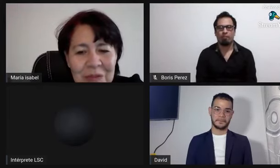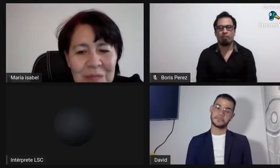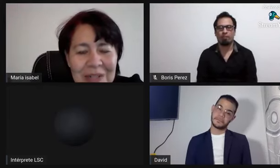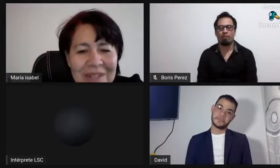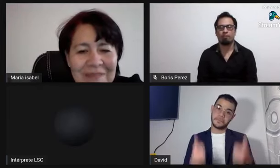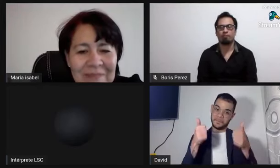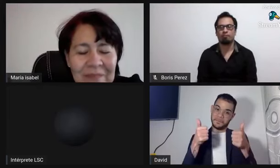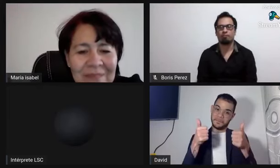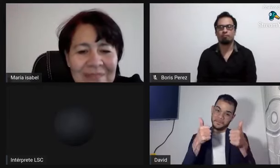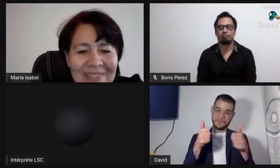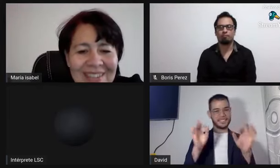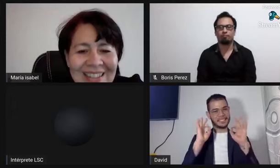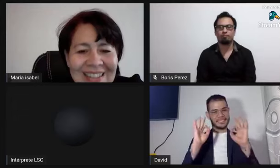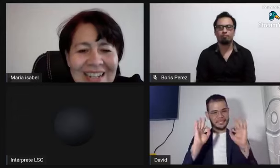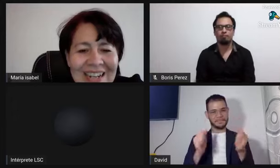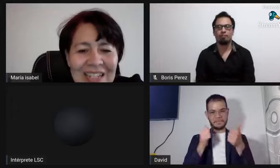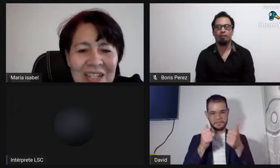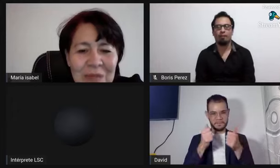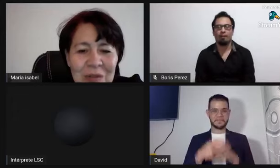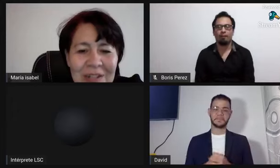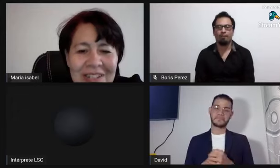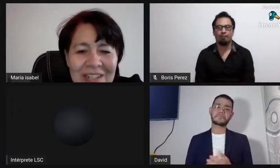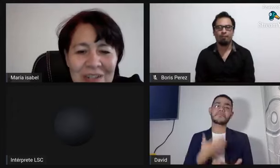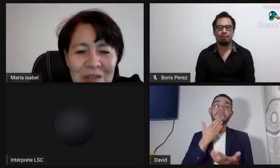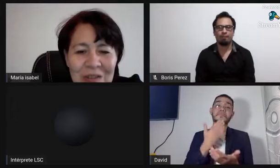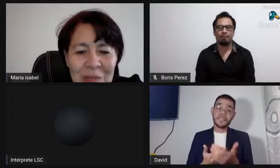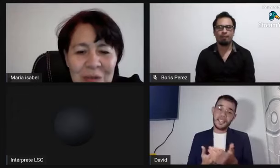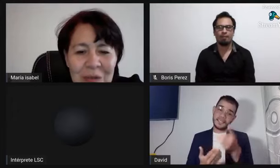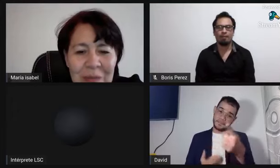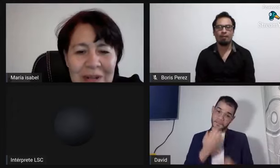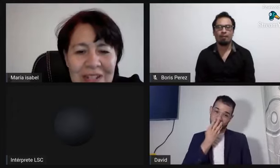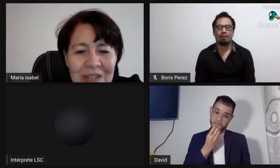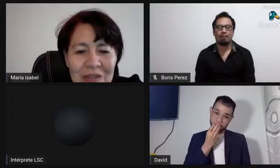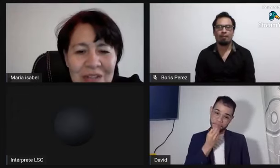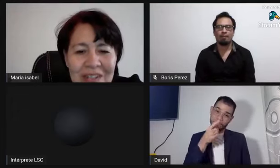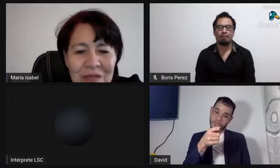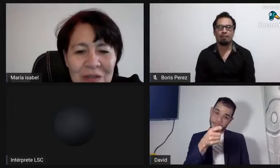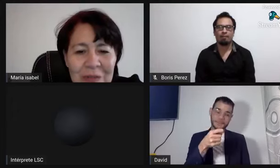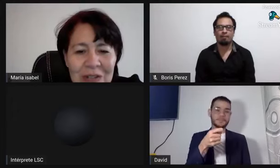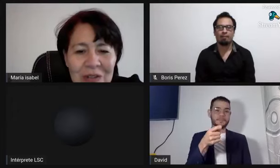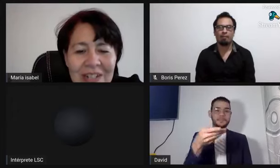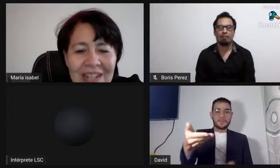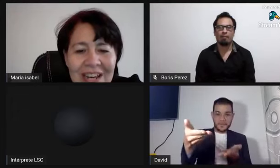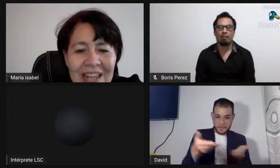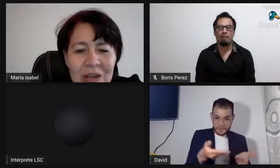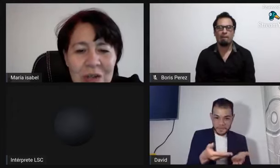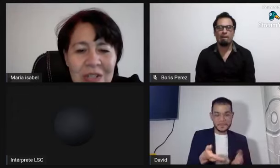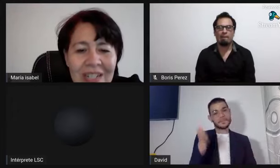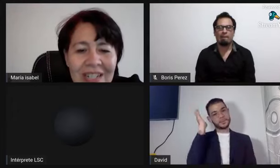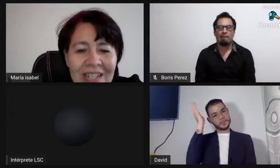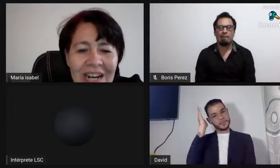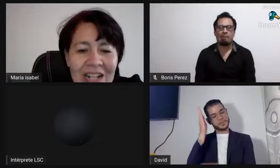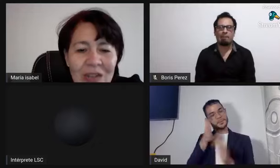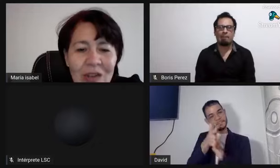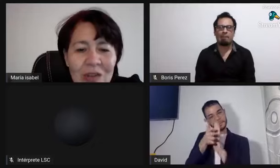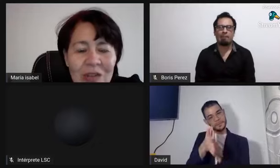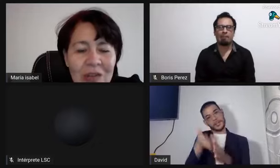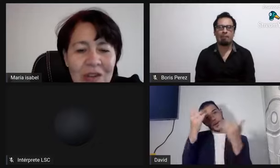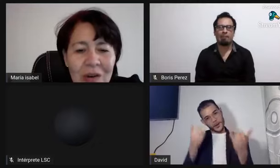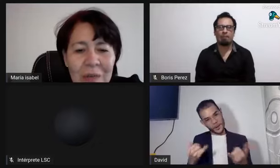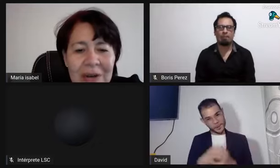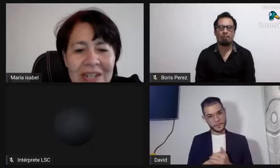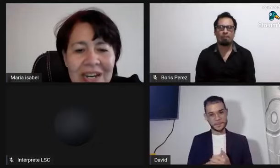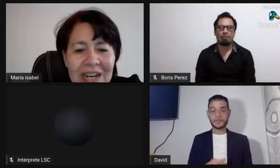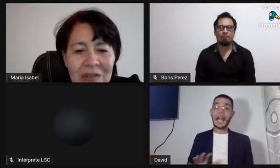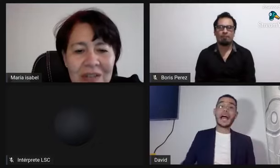Bueno, muy bien. Gracias, Boris, entonces, por compartirnos esta información el día de hoy. A todos los que